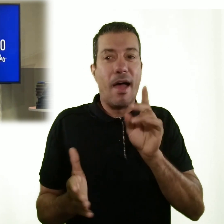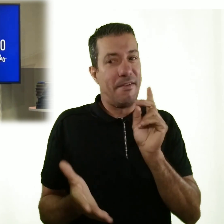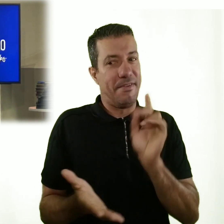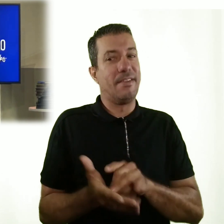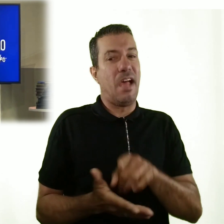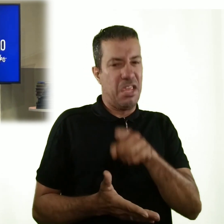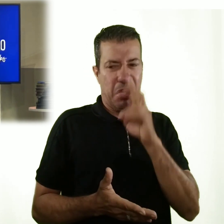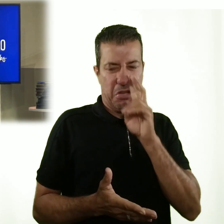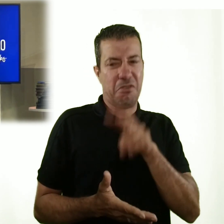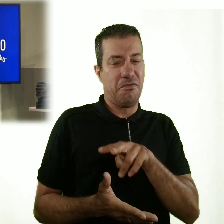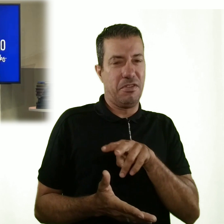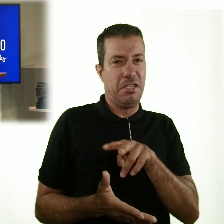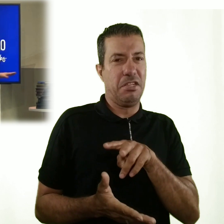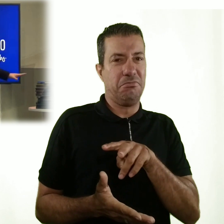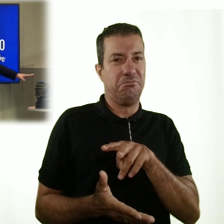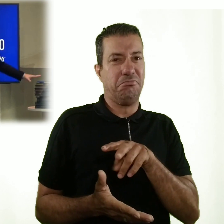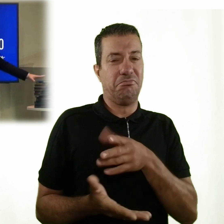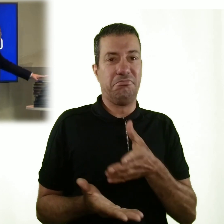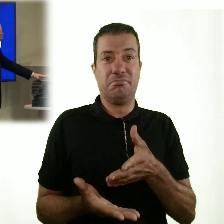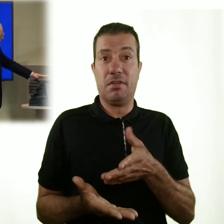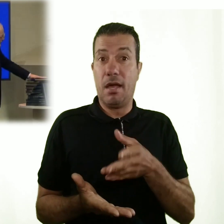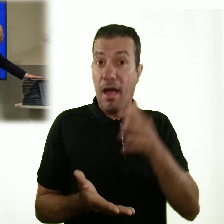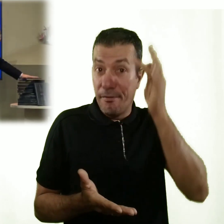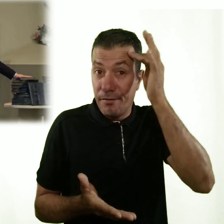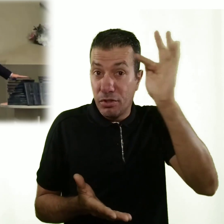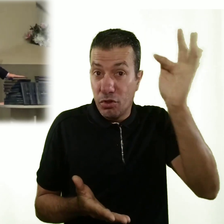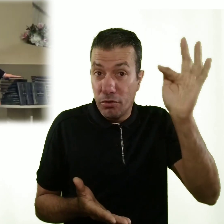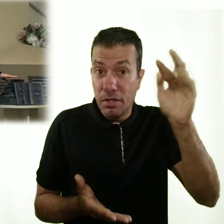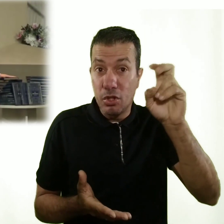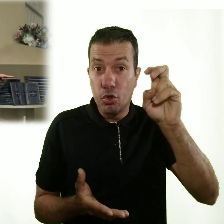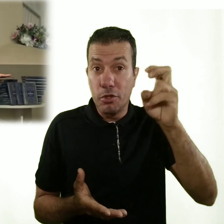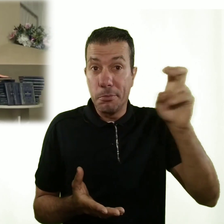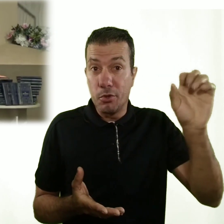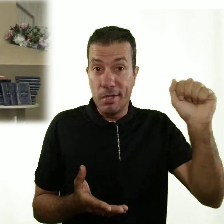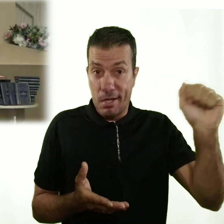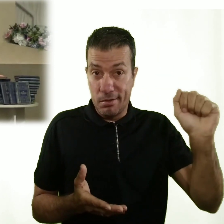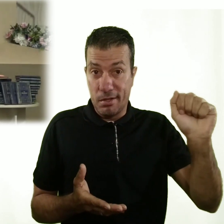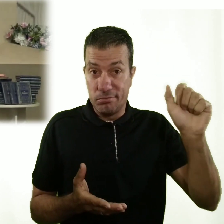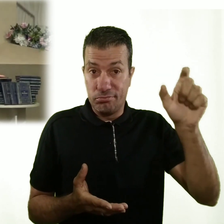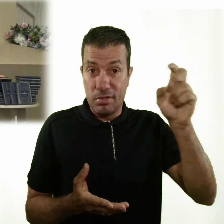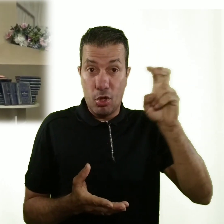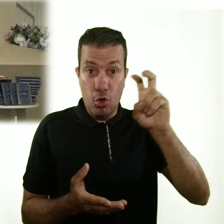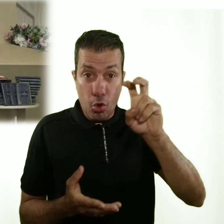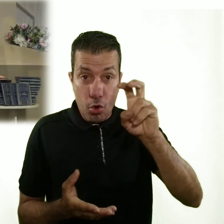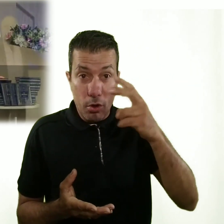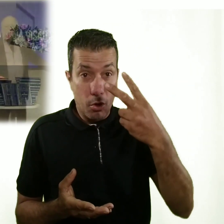mesmo? Então, se a filosofia aqui, 2.500 anos de filosofia aqui nesses livros, gente.